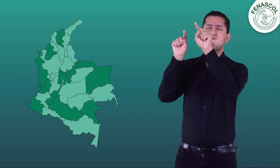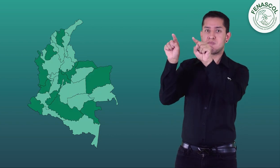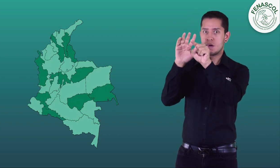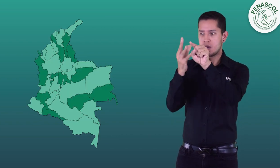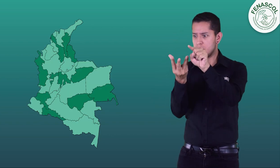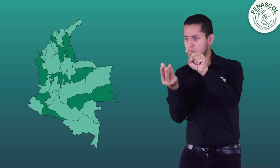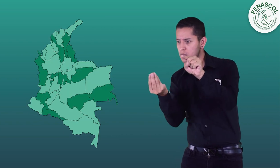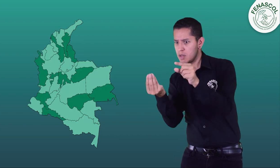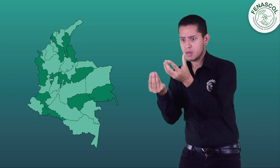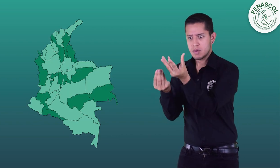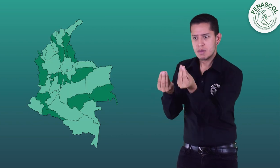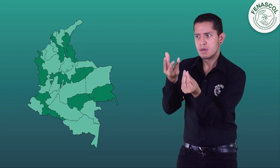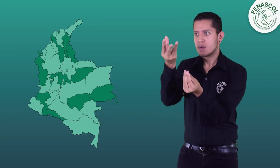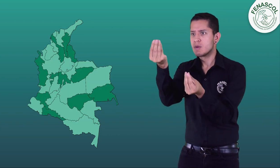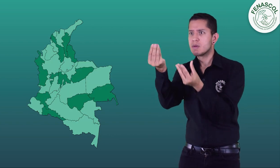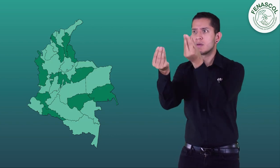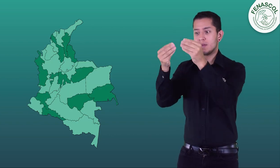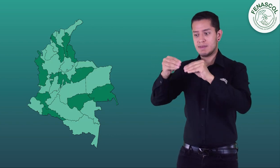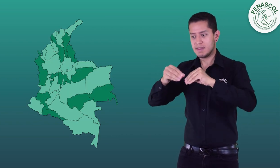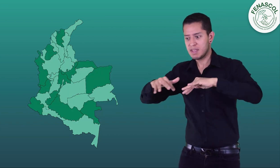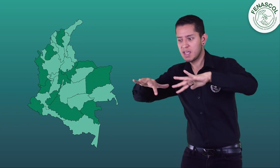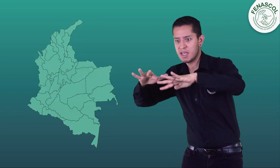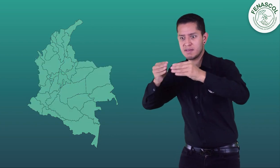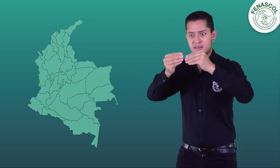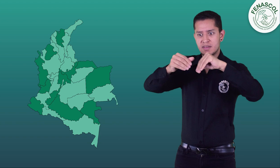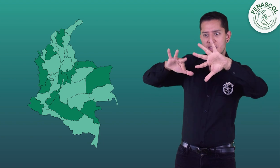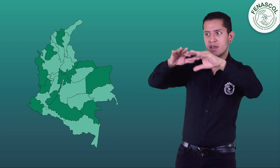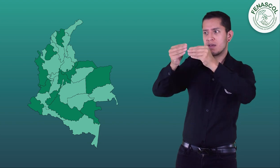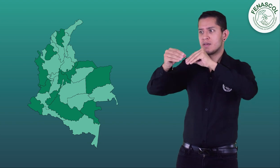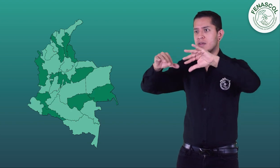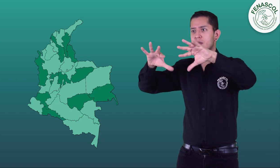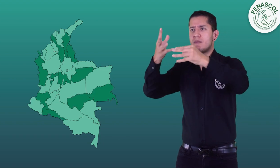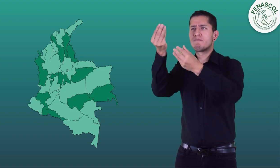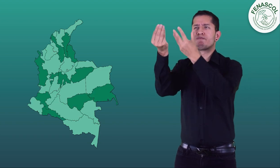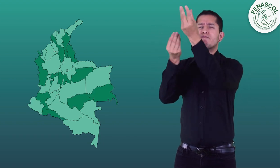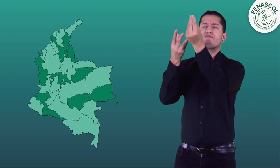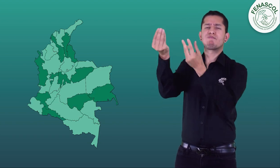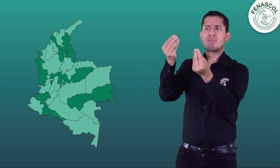por territorios y enmarcados en las siguientes categorías.